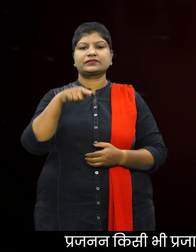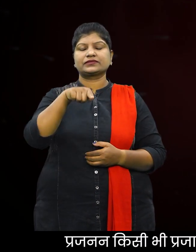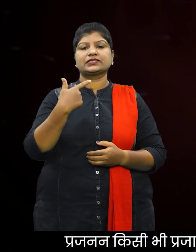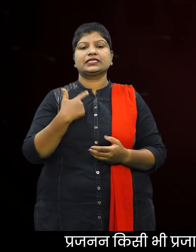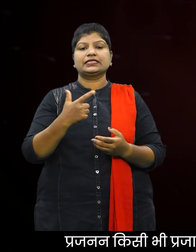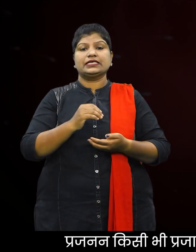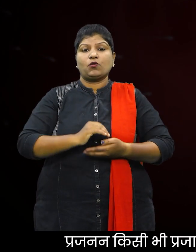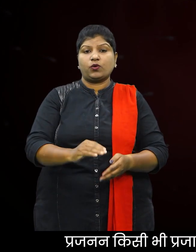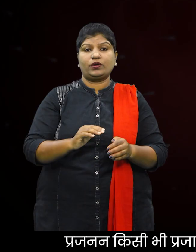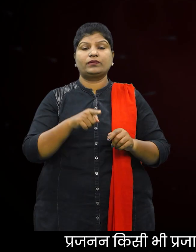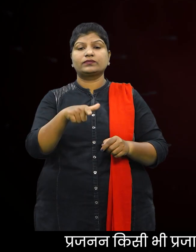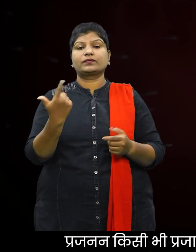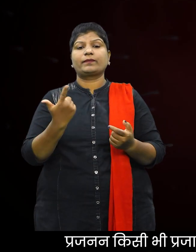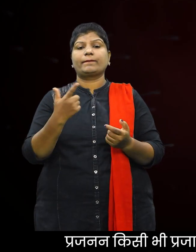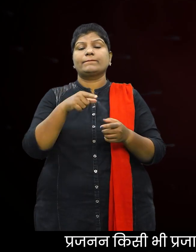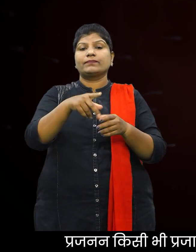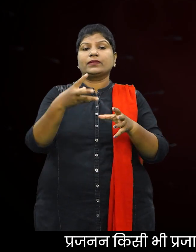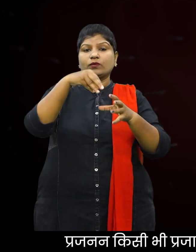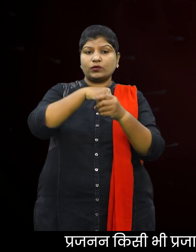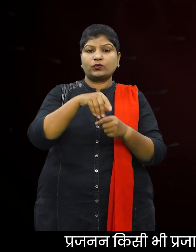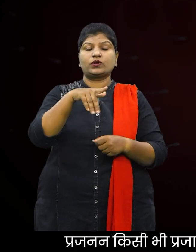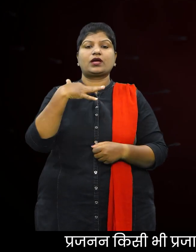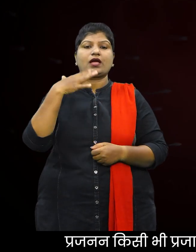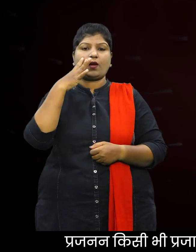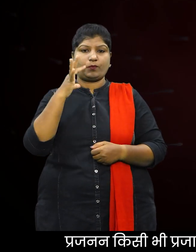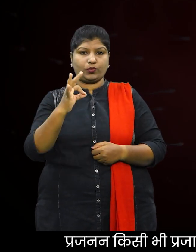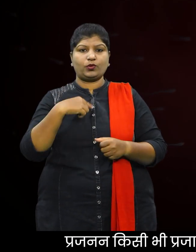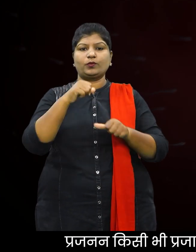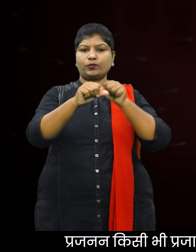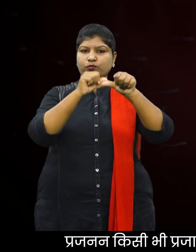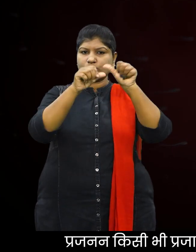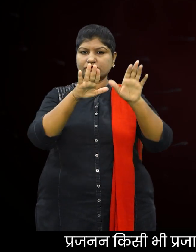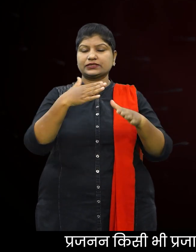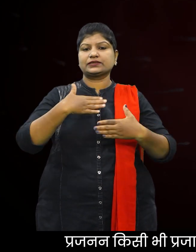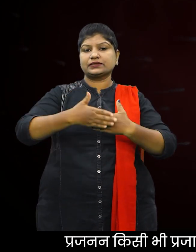प्रजनन किसी भी प्रजाति की गति के लिए एक आवश्यक प्रक्रिया है।